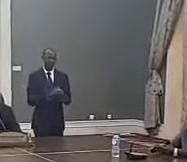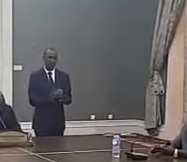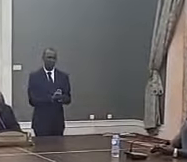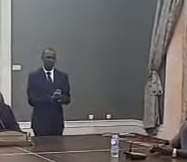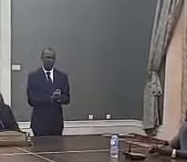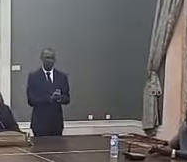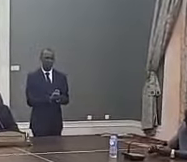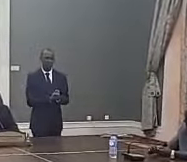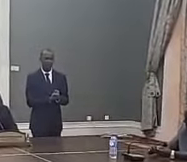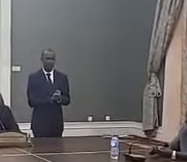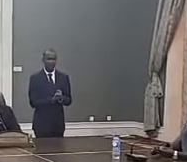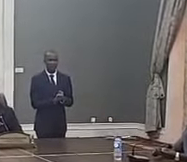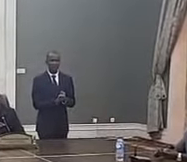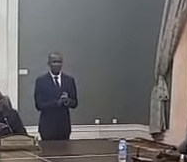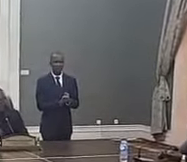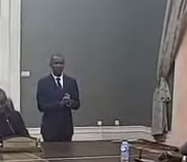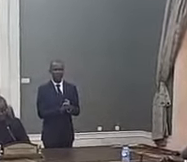mon frère,